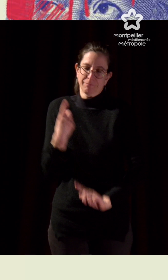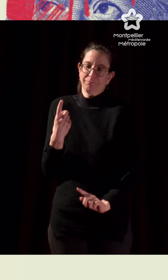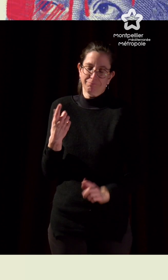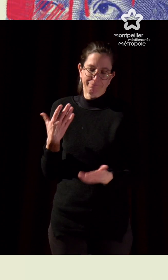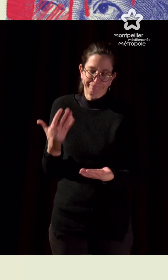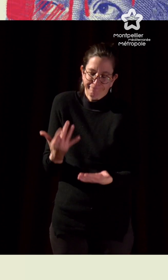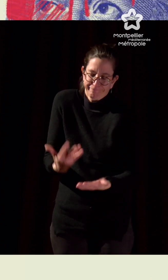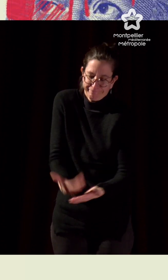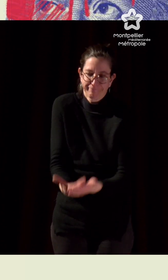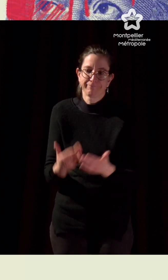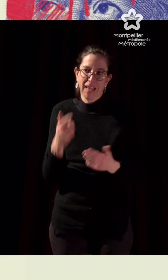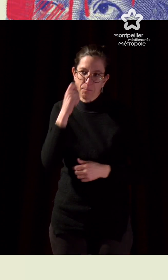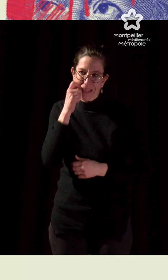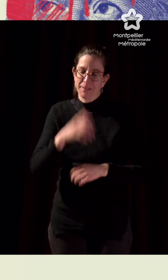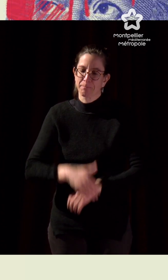pour notre espèce.